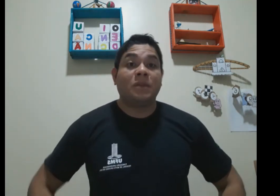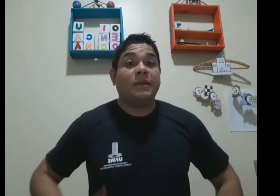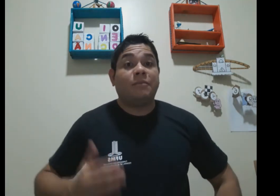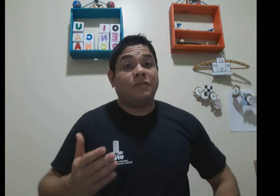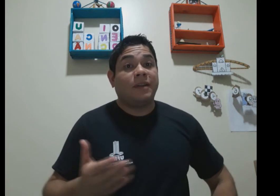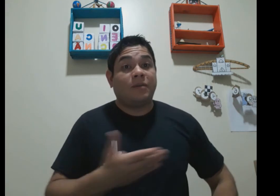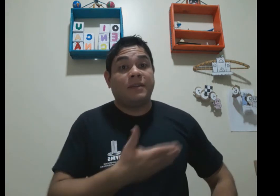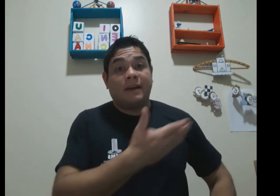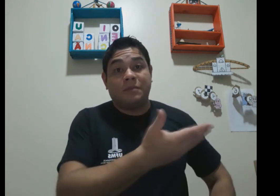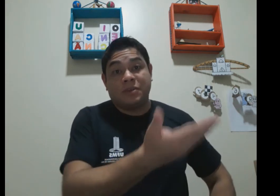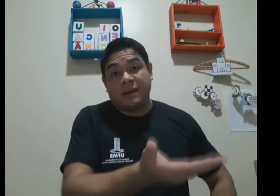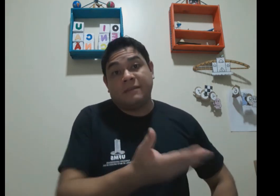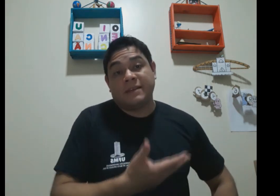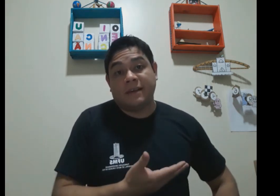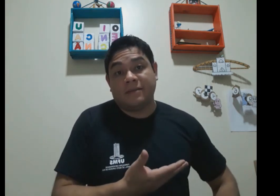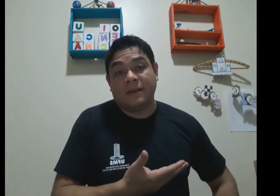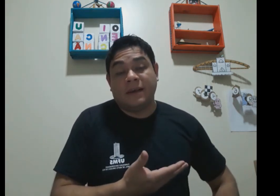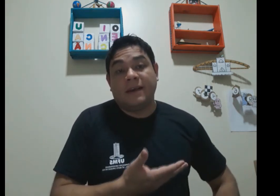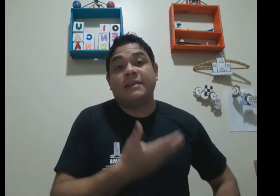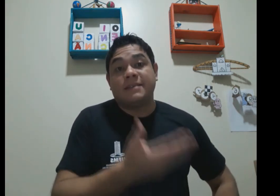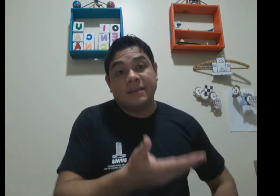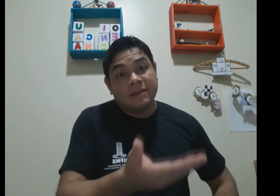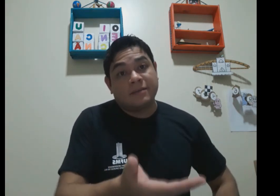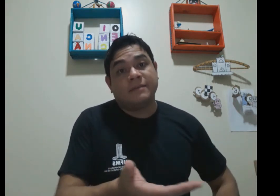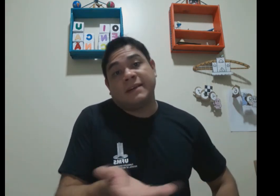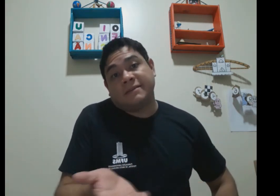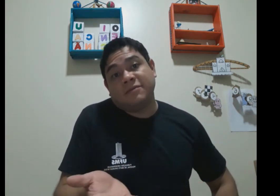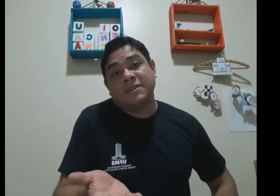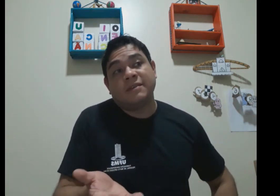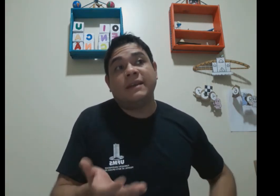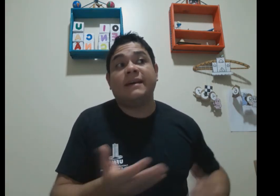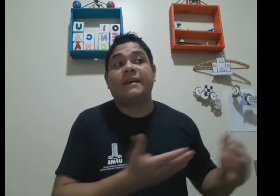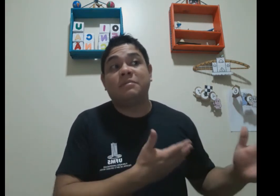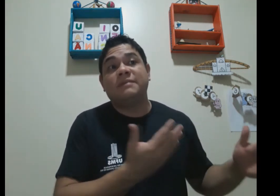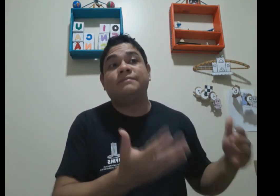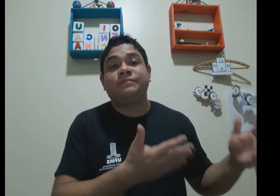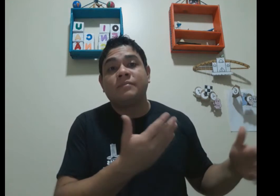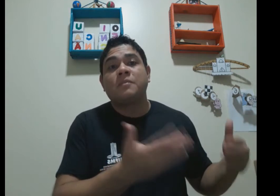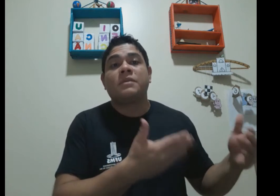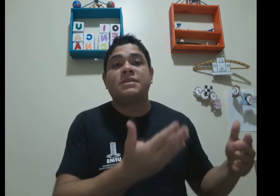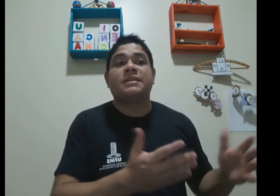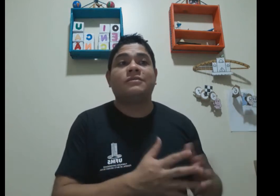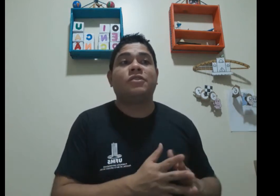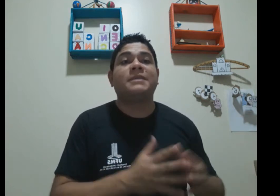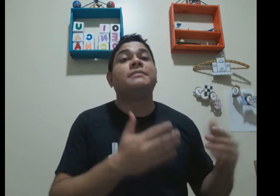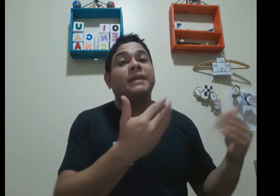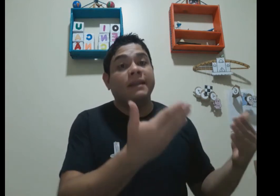ele aproveita que o intérprete está realizando essa função, e ele acaba, de certa forma, também